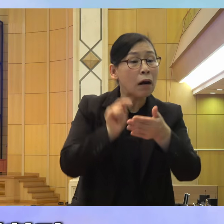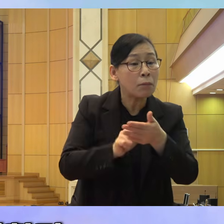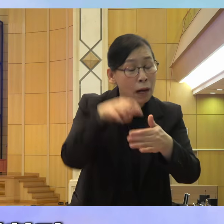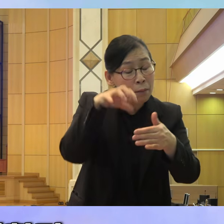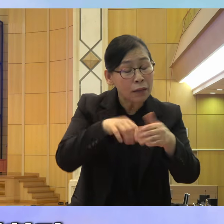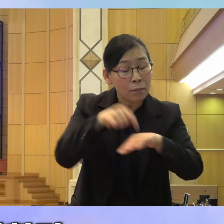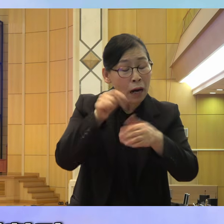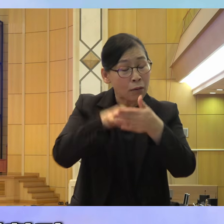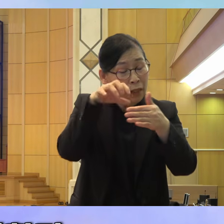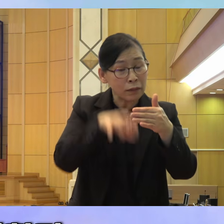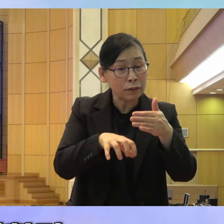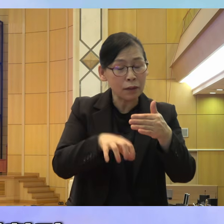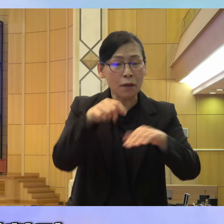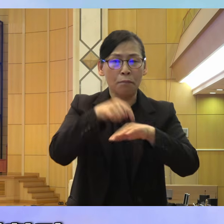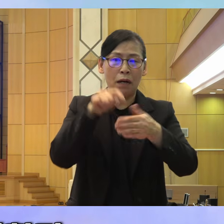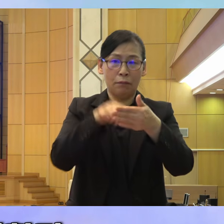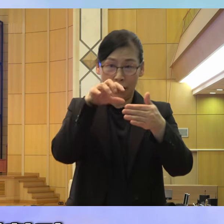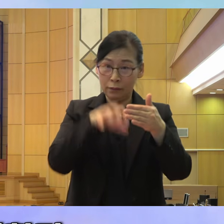마음에는